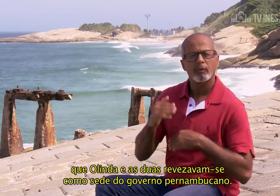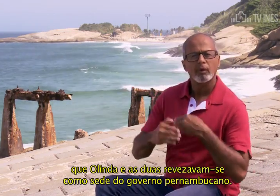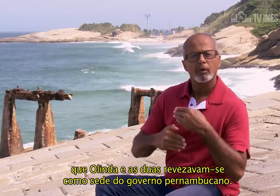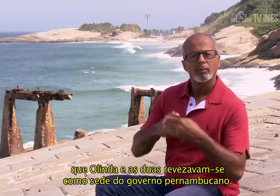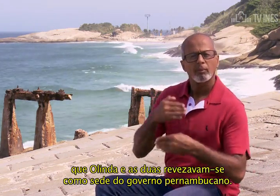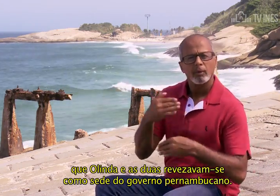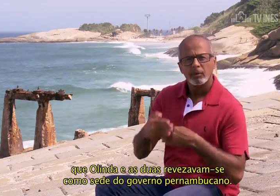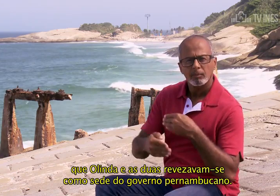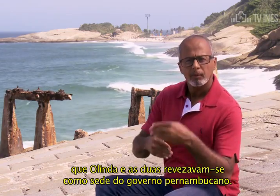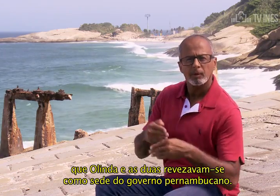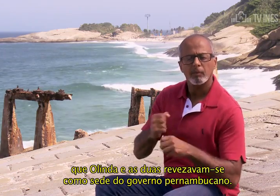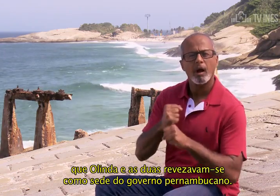pernambucano.